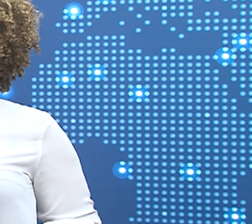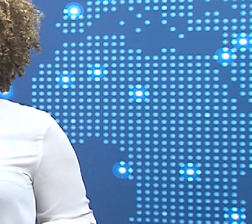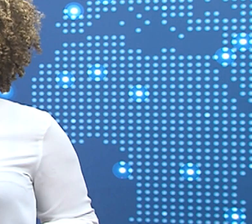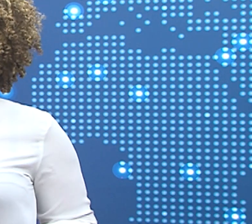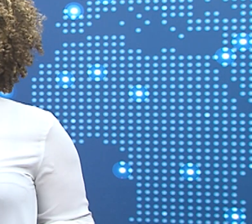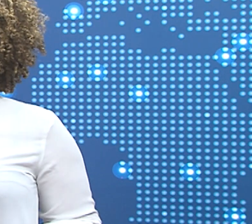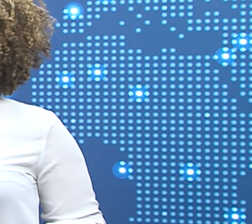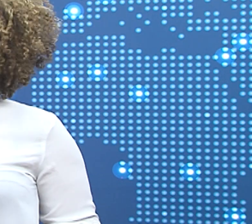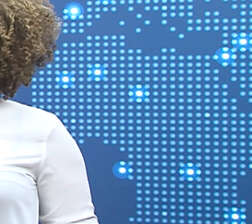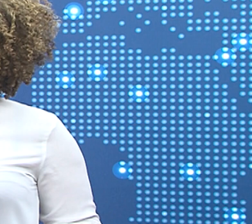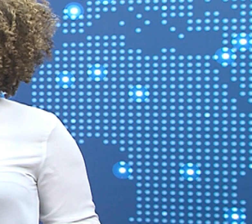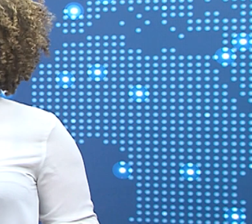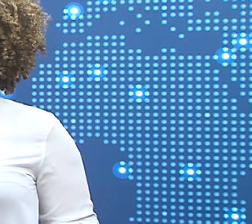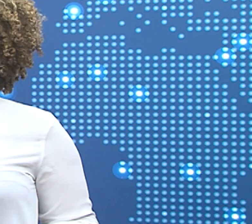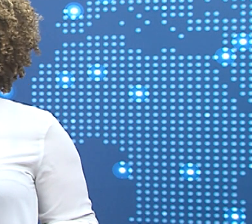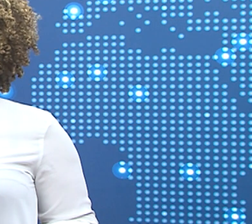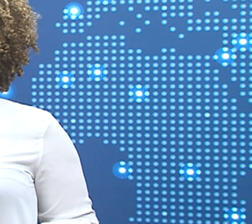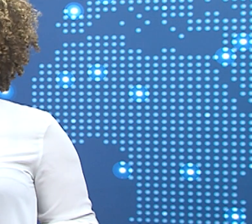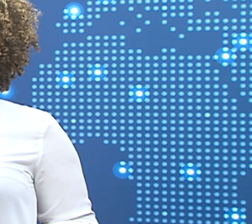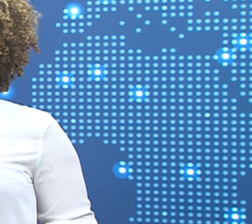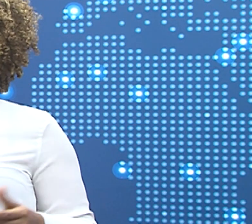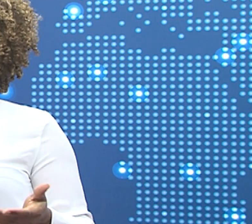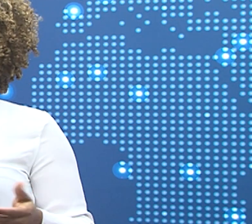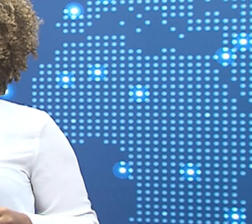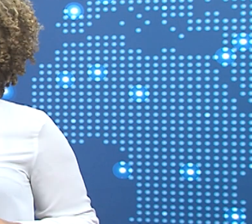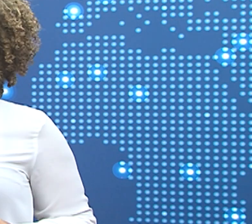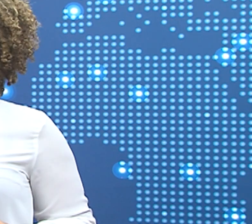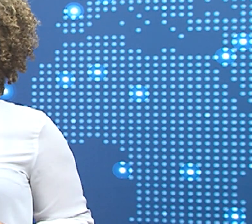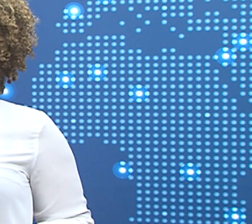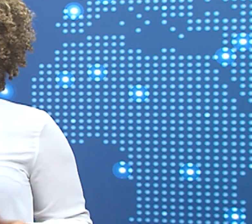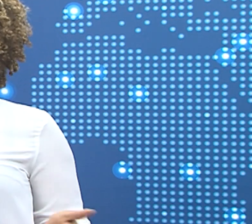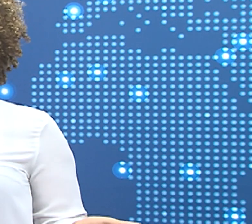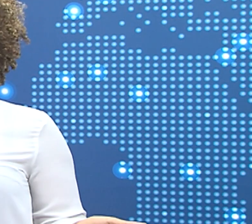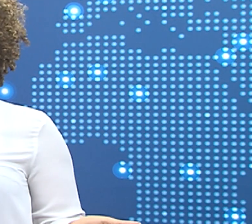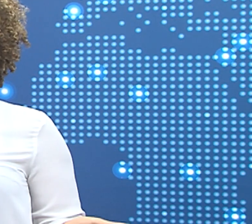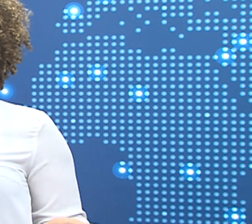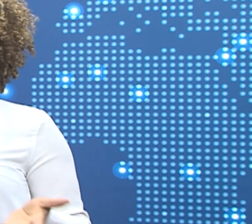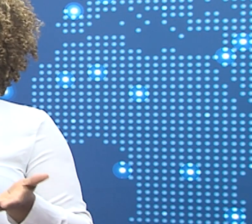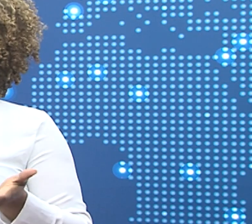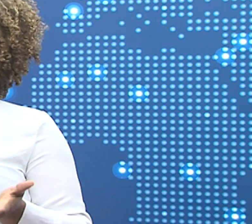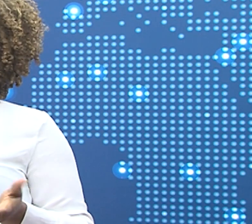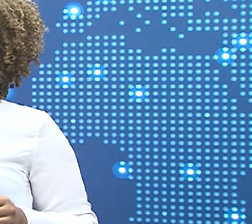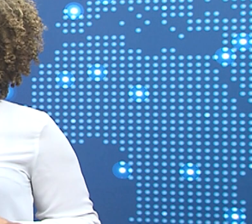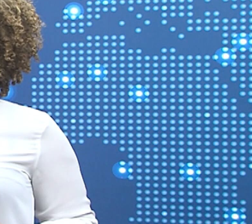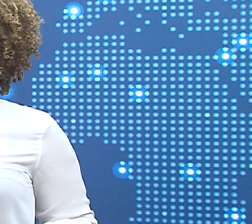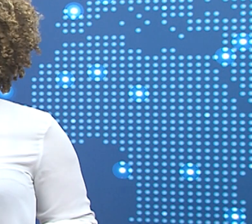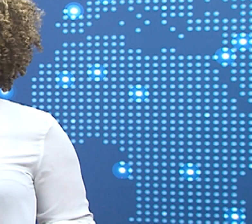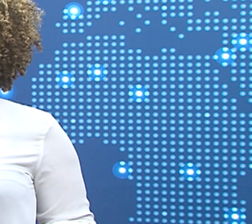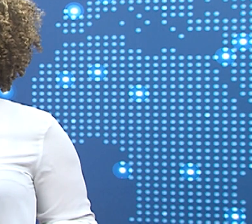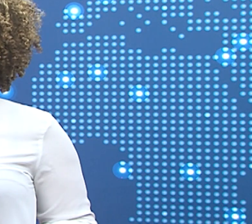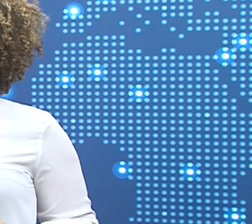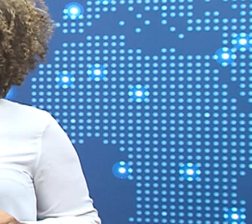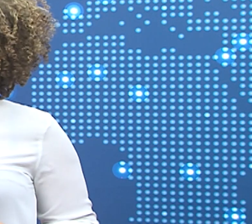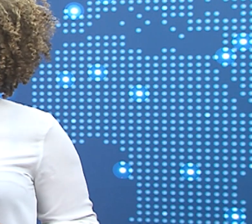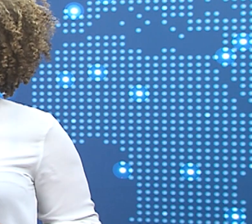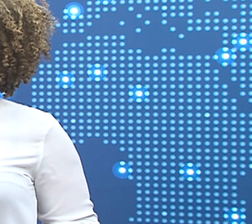em isolamento, de entre eles, um em estado grave no Hospital Agostinho Neto. Notícia boa é que 27 pessoas recebem